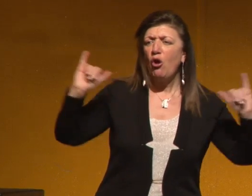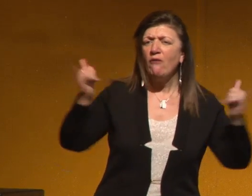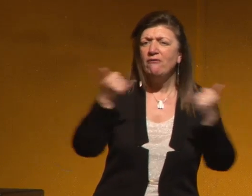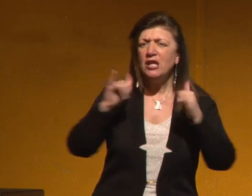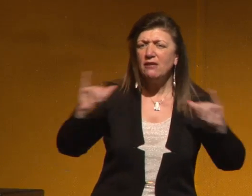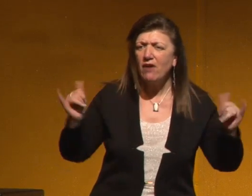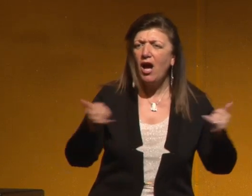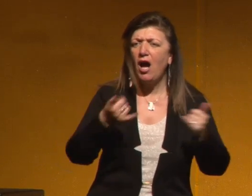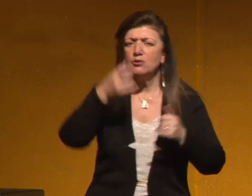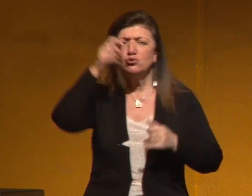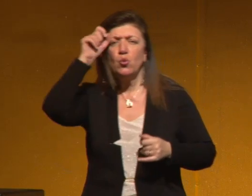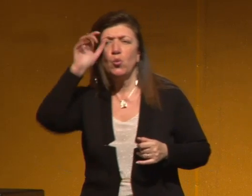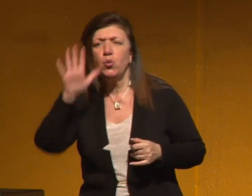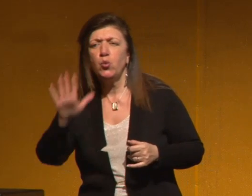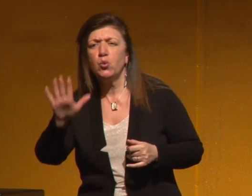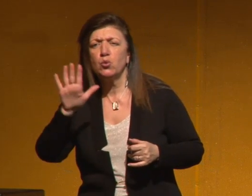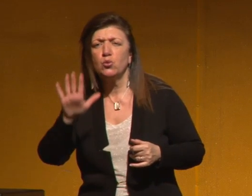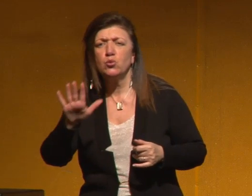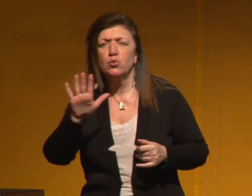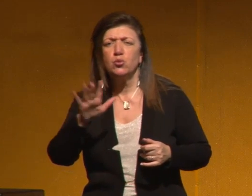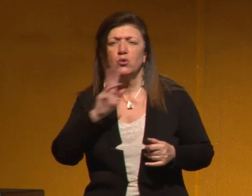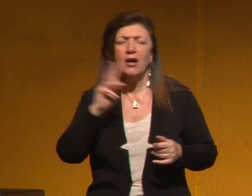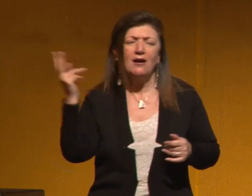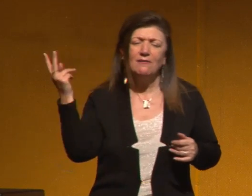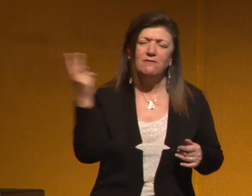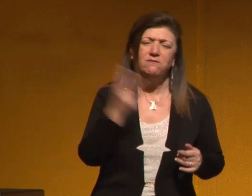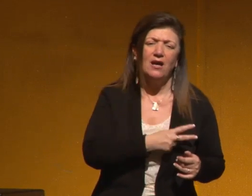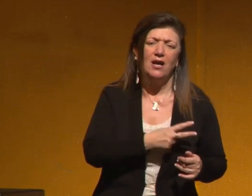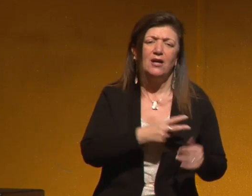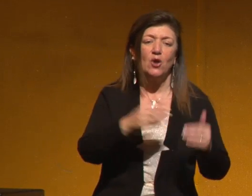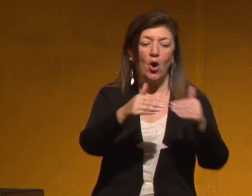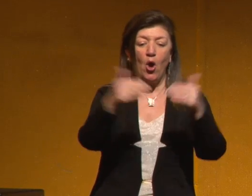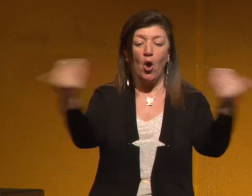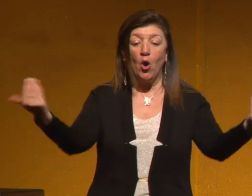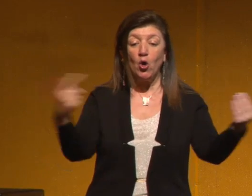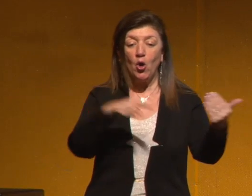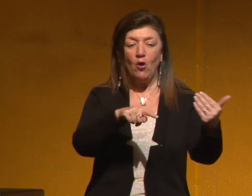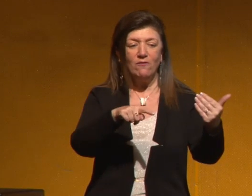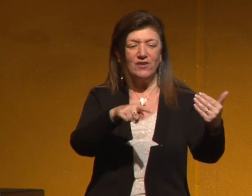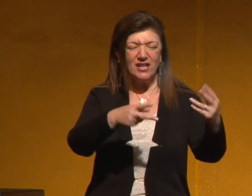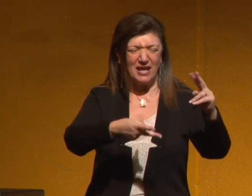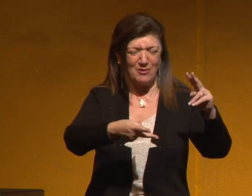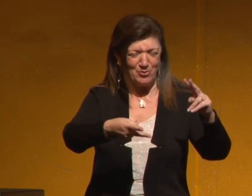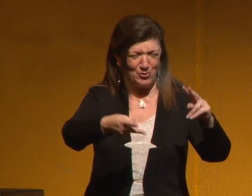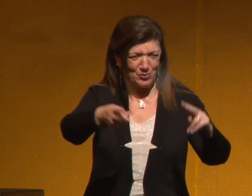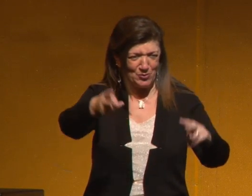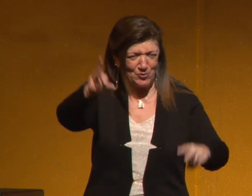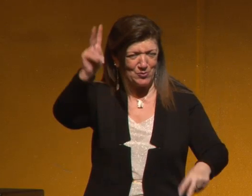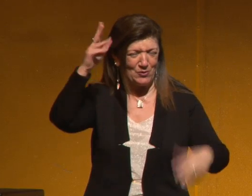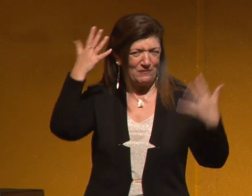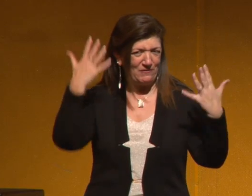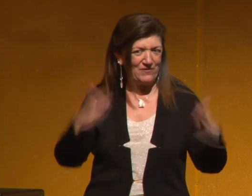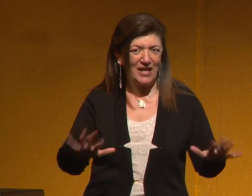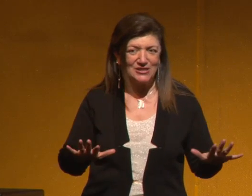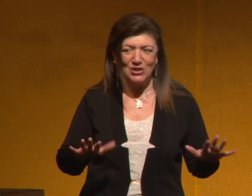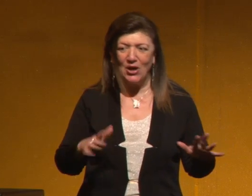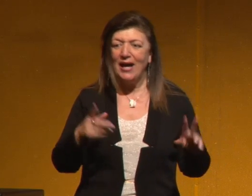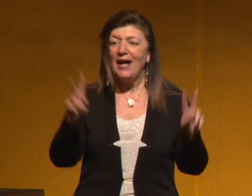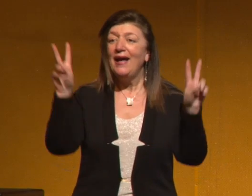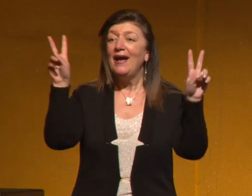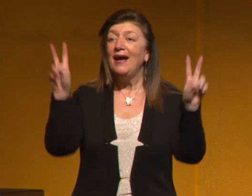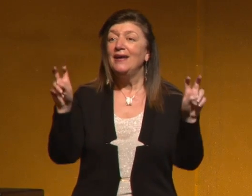si è spinto oltre il confine come oltre il confine è il titolo di questa edizione